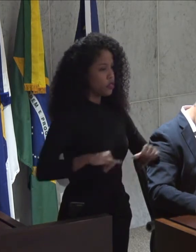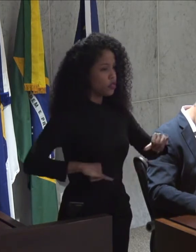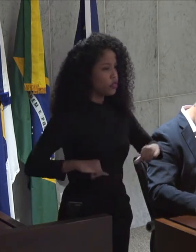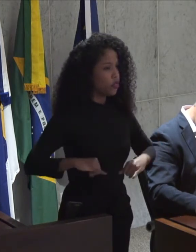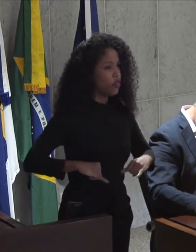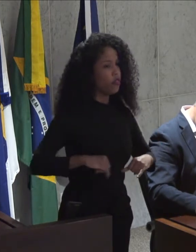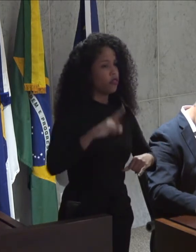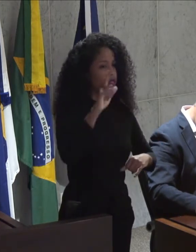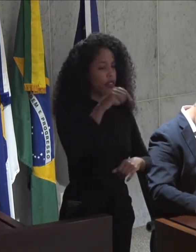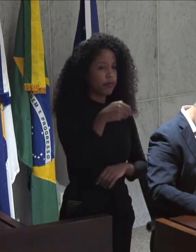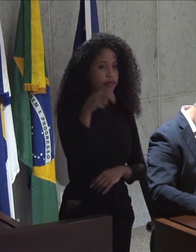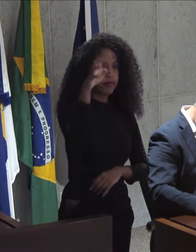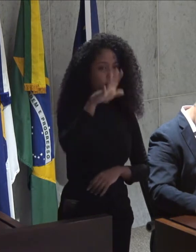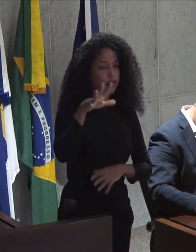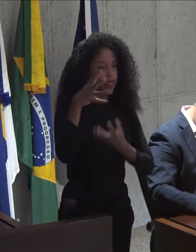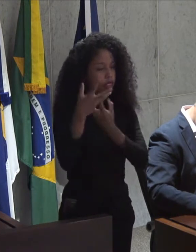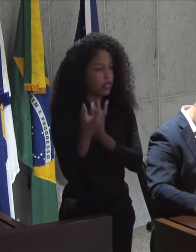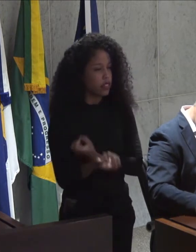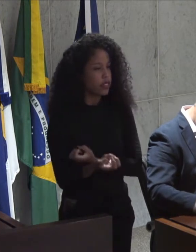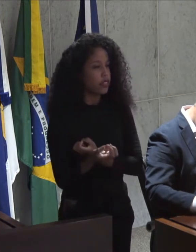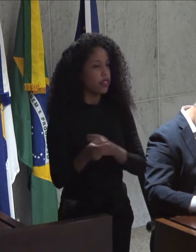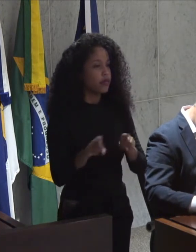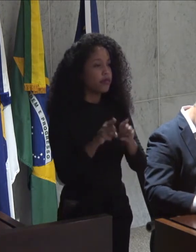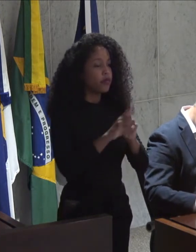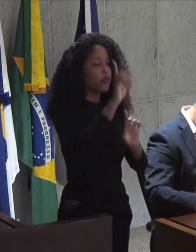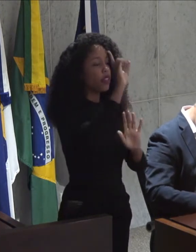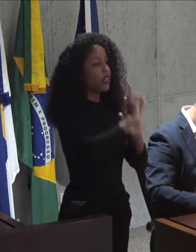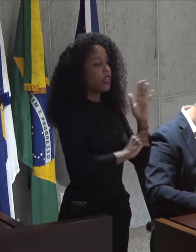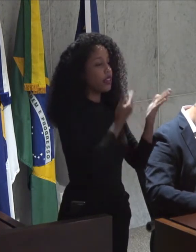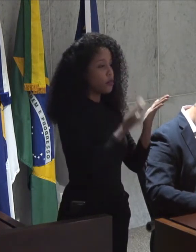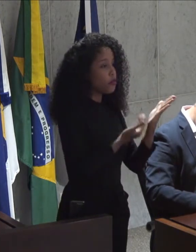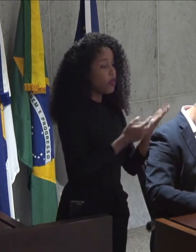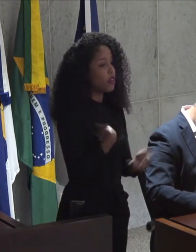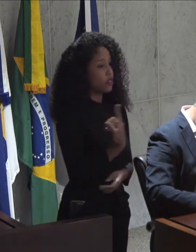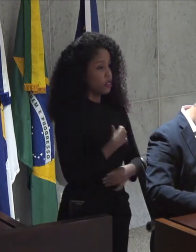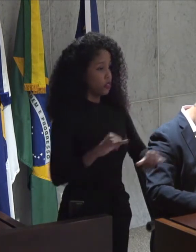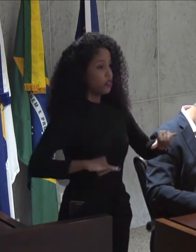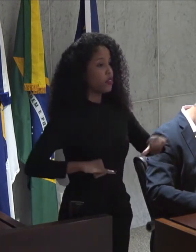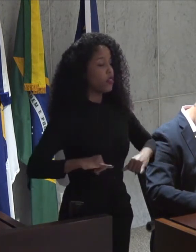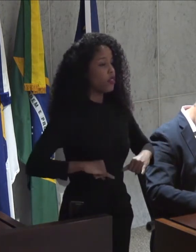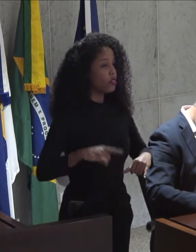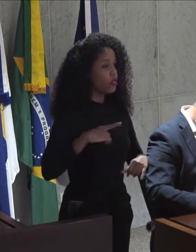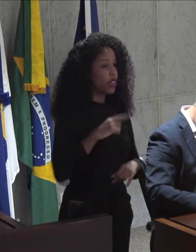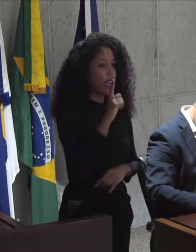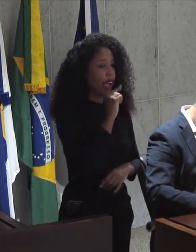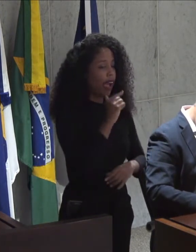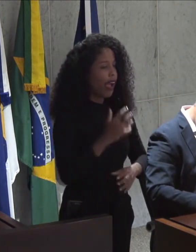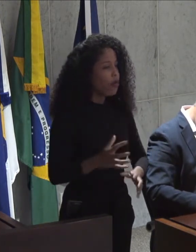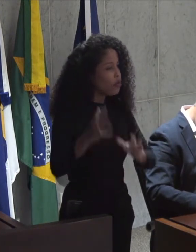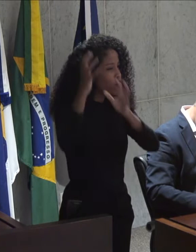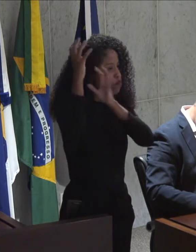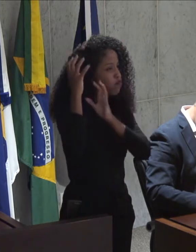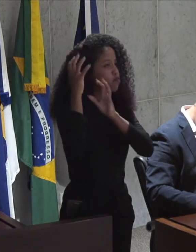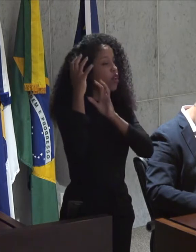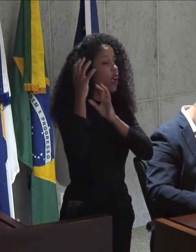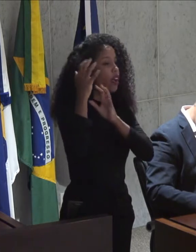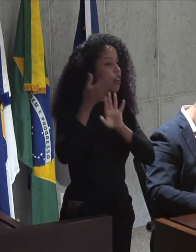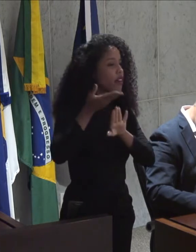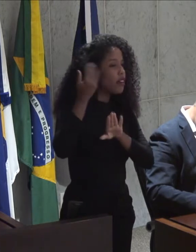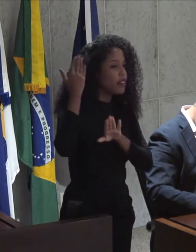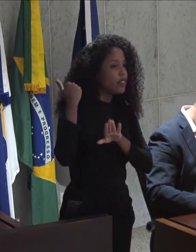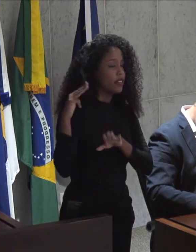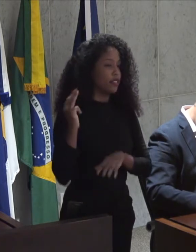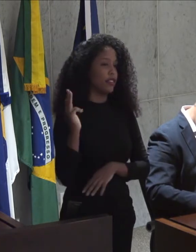no Nordeste, quanto de nós não sofre sem direito, carregando lata na cabeça de água antes de Dilma e